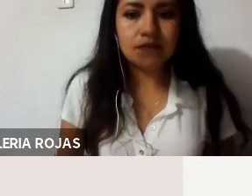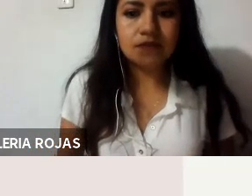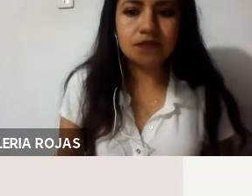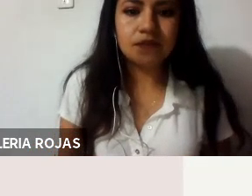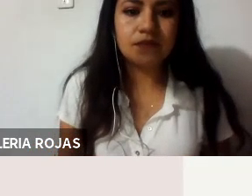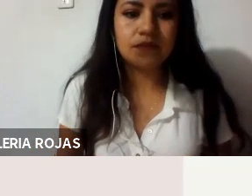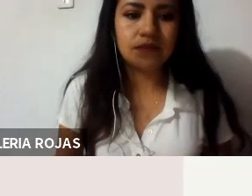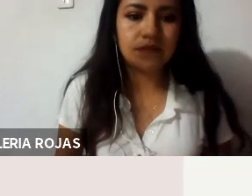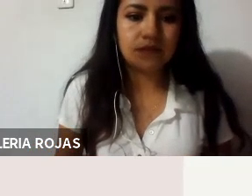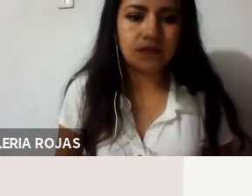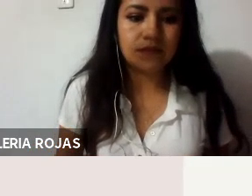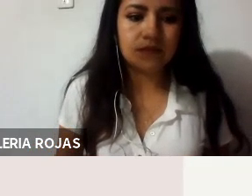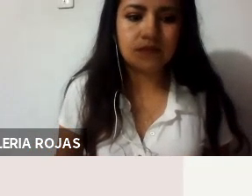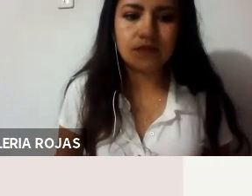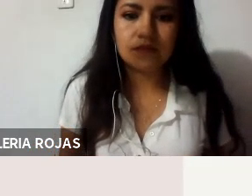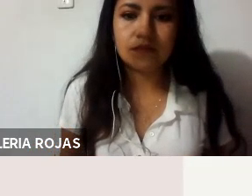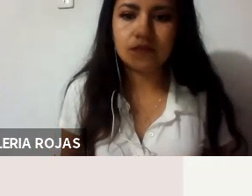respirar.